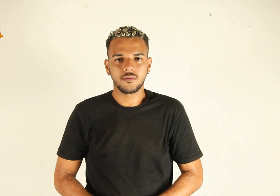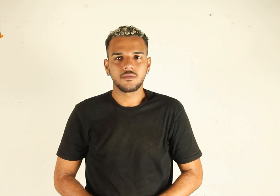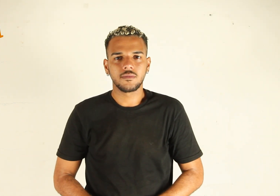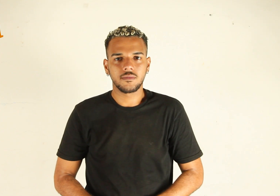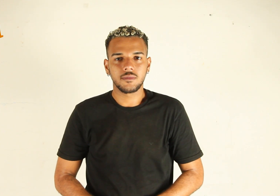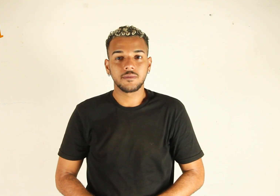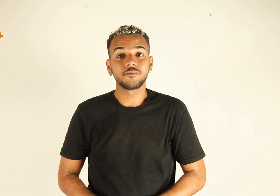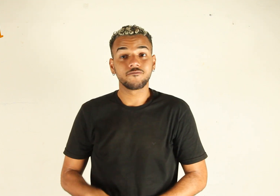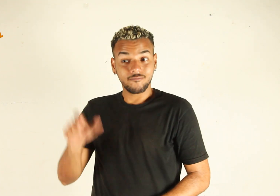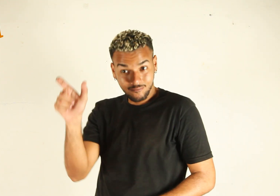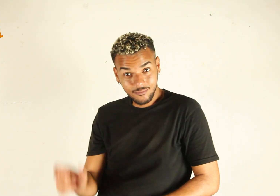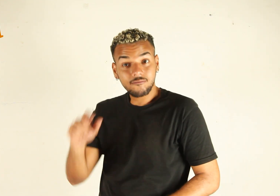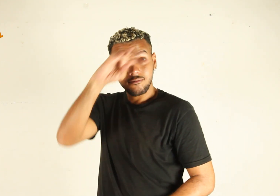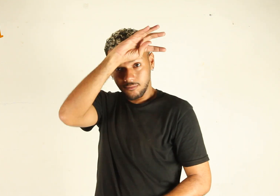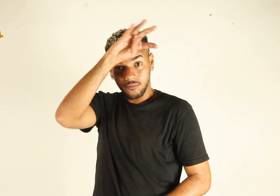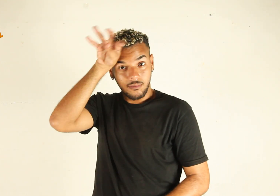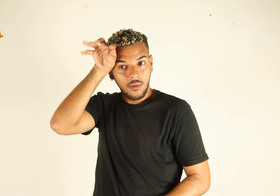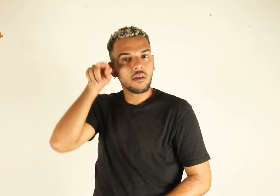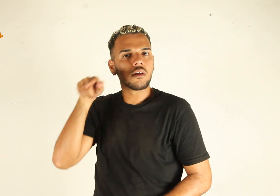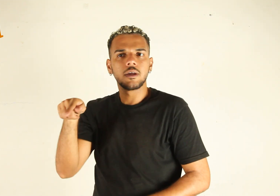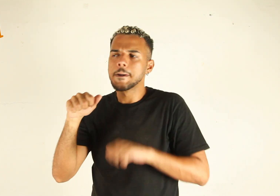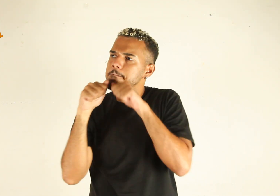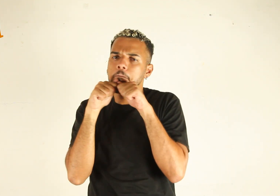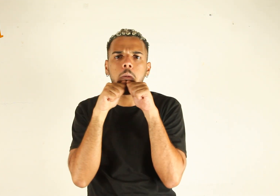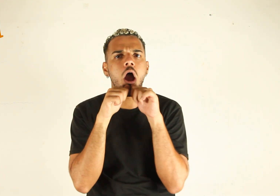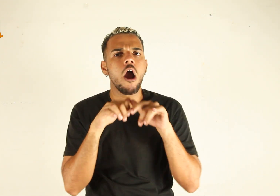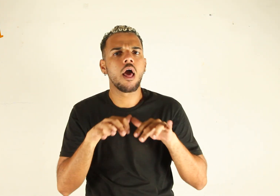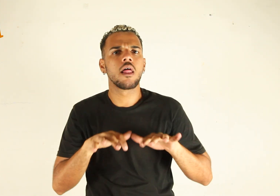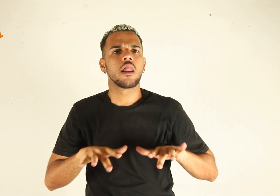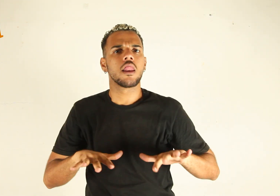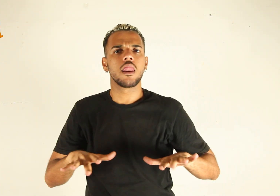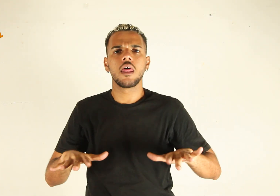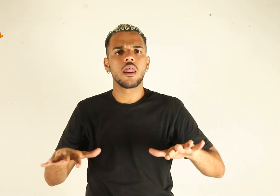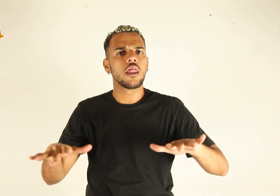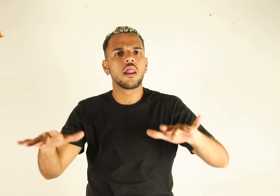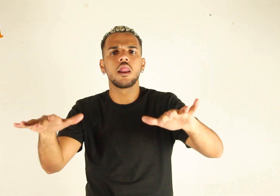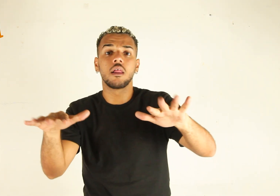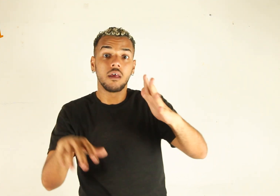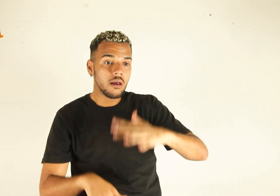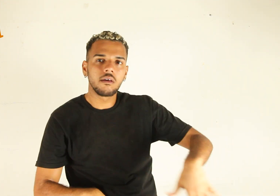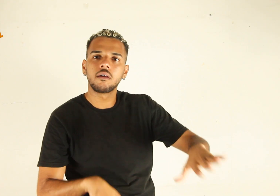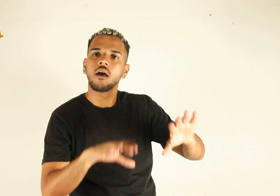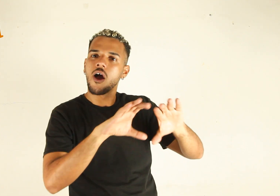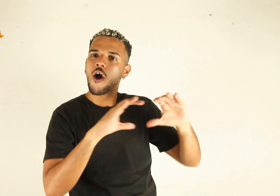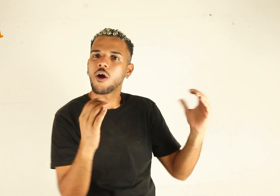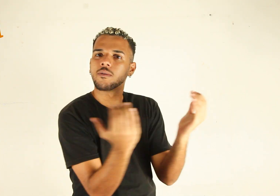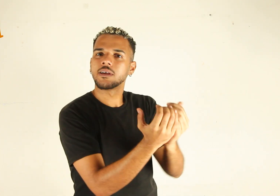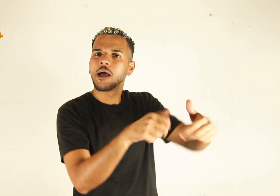No Brasil, esse é o caso da capoeira, uma expressão afro-brasileira que envolve luta, dança, canto e